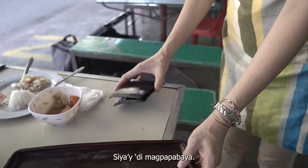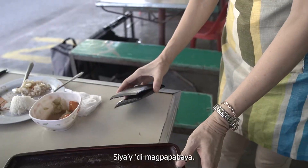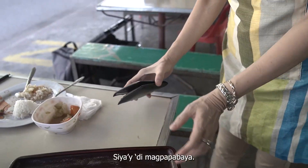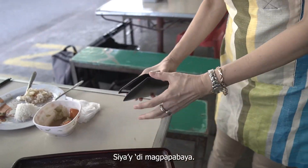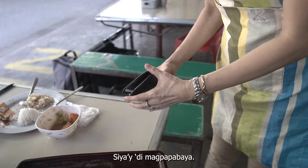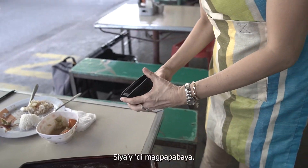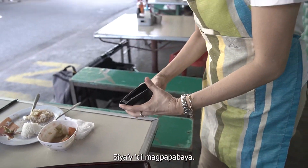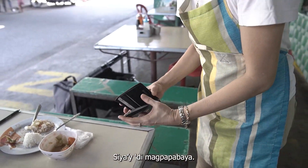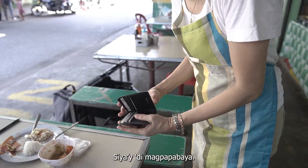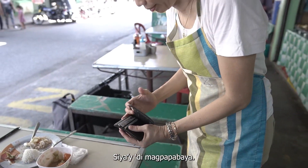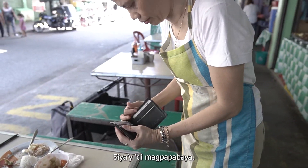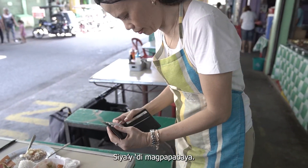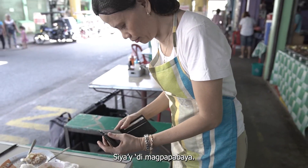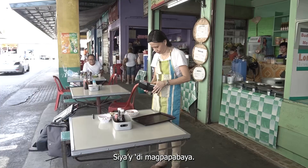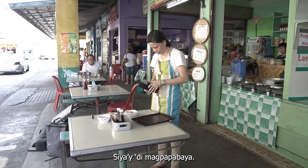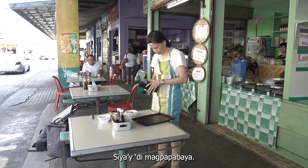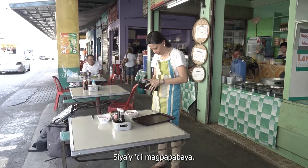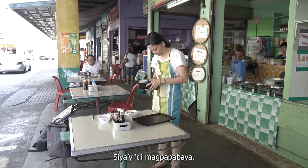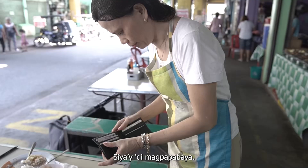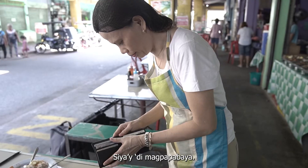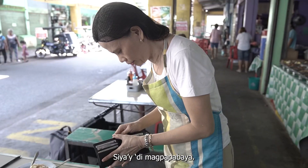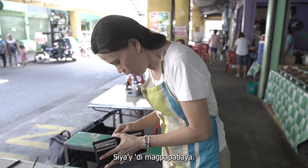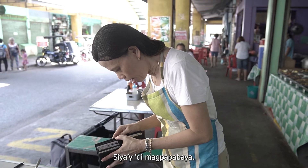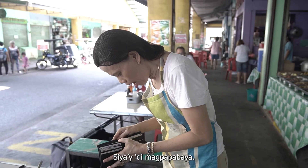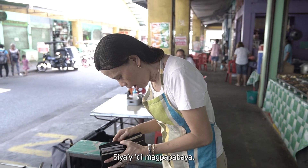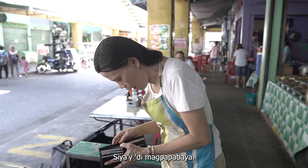siya'y di magpapabaya.